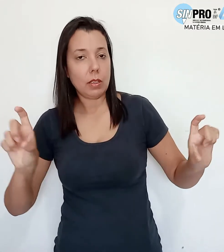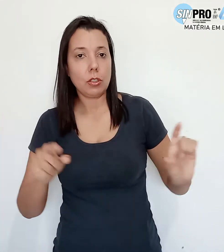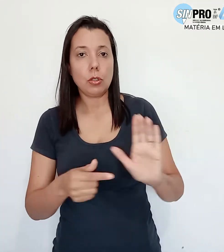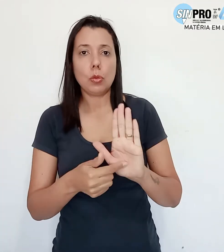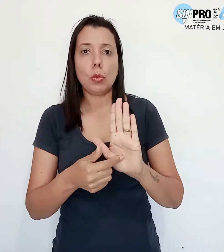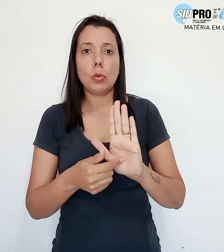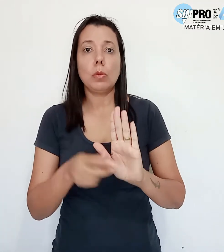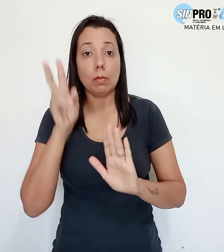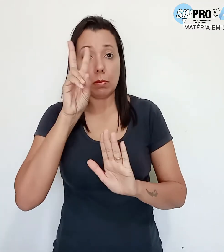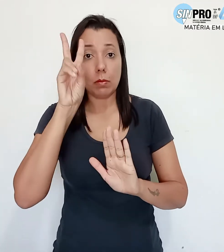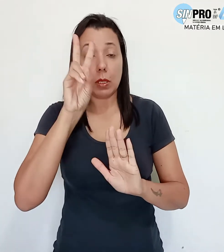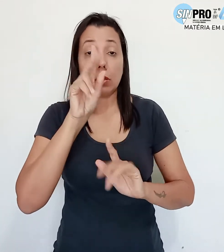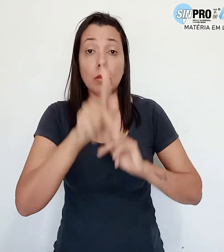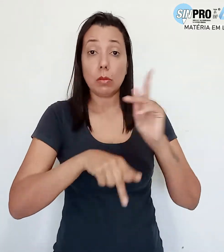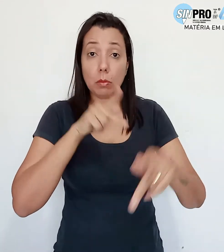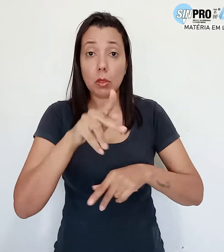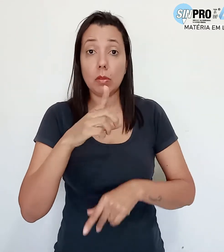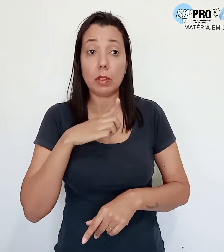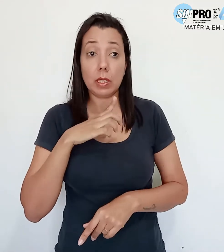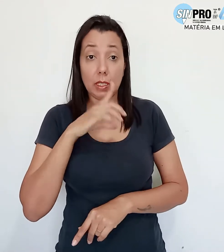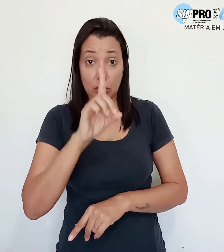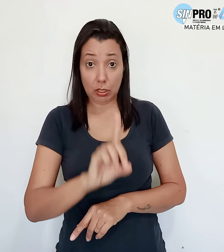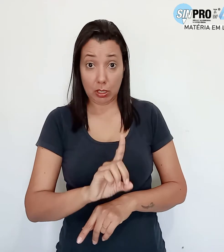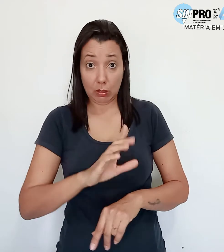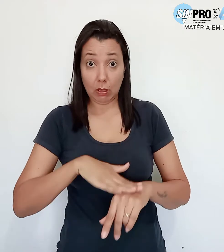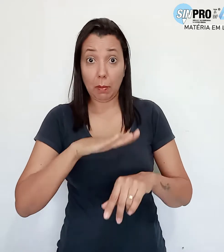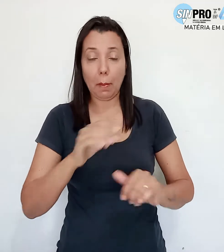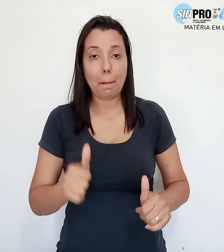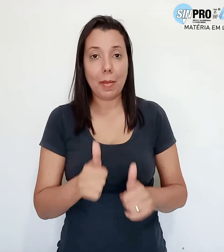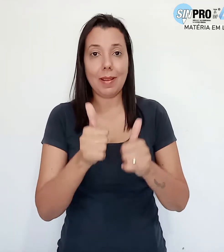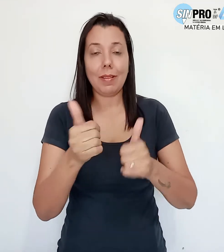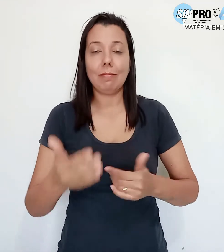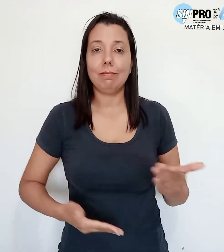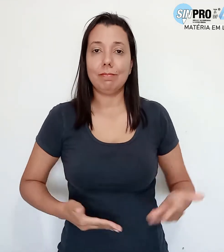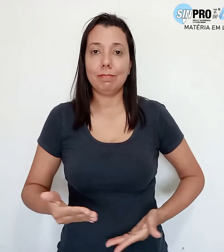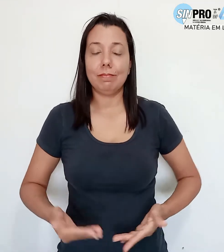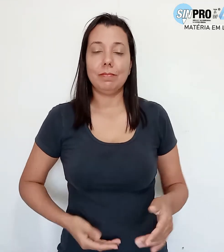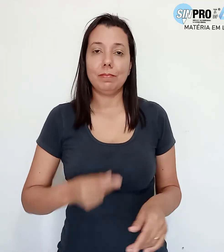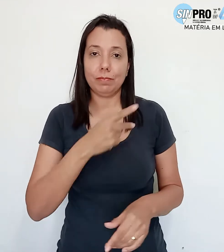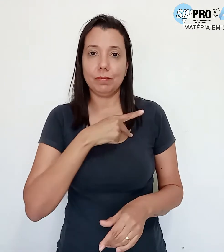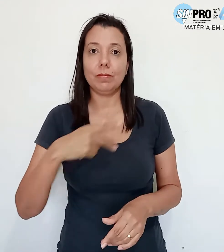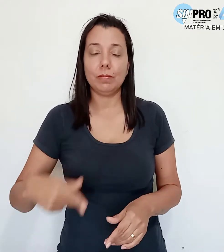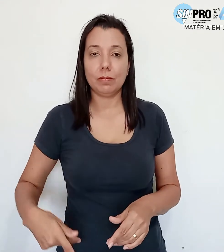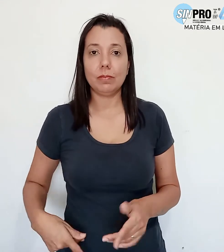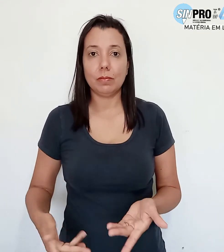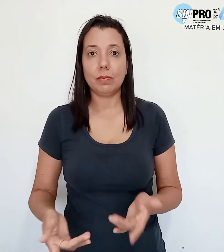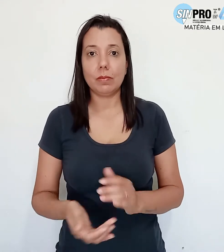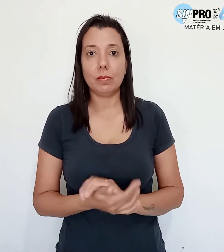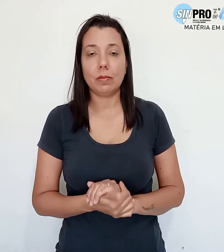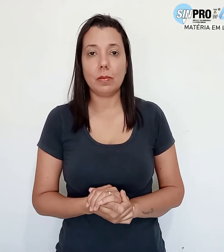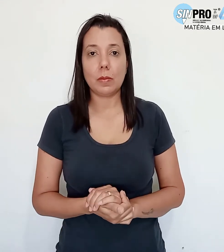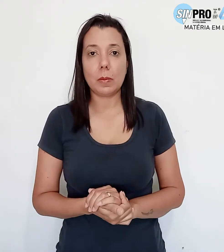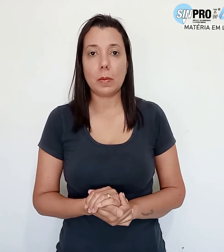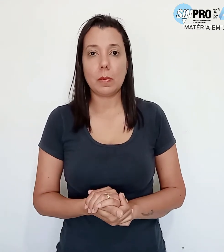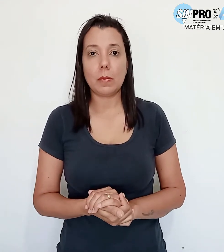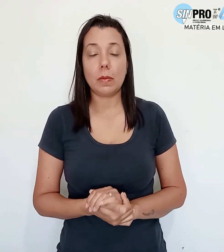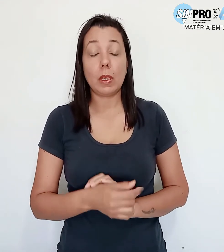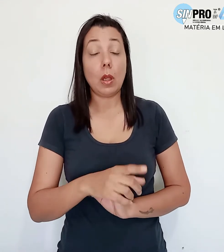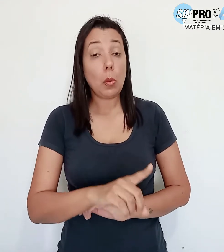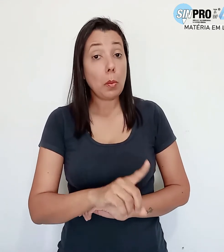um alerta: o povo tem direito a mais e melhores serviços públicos. Esse é o primeiro